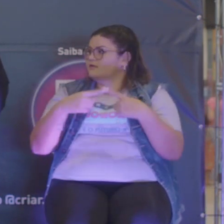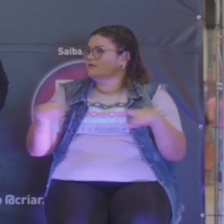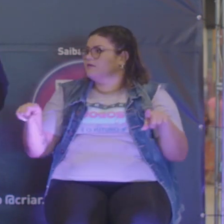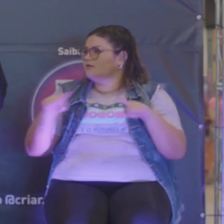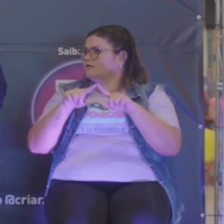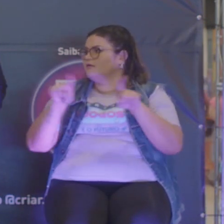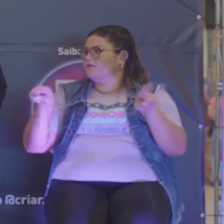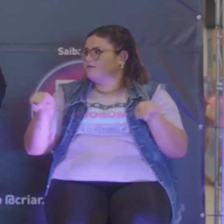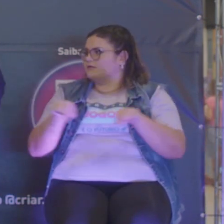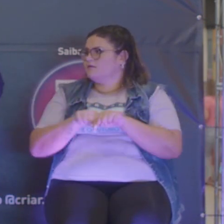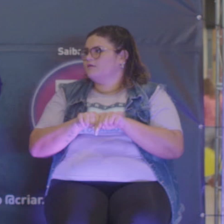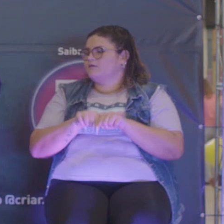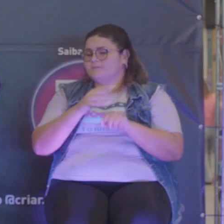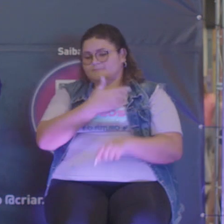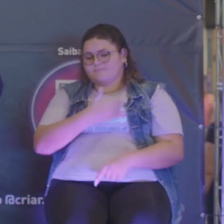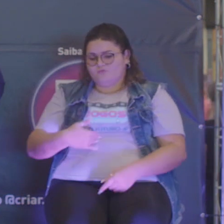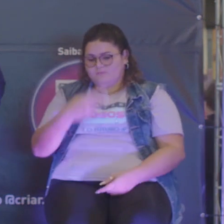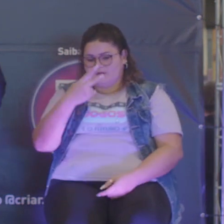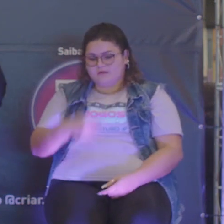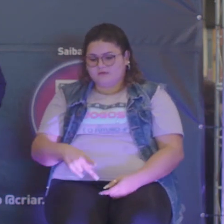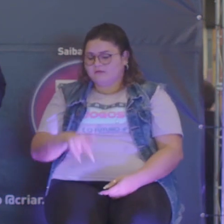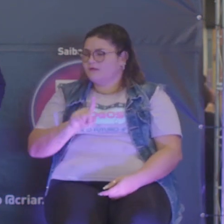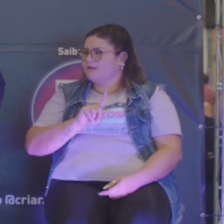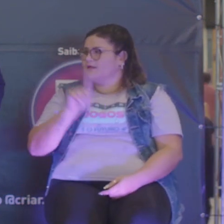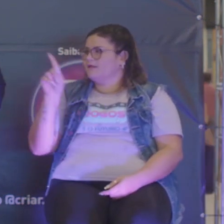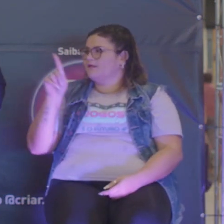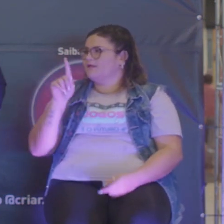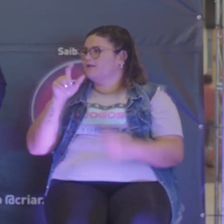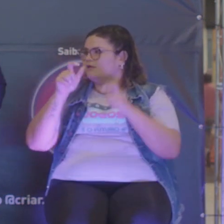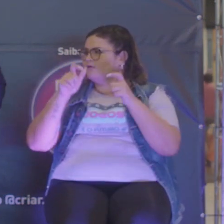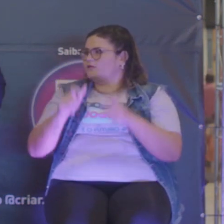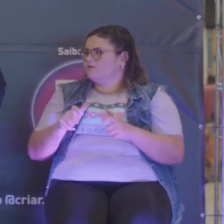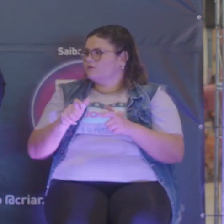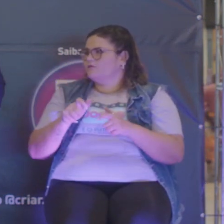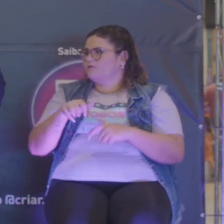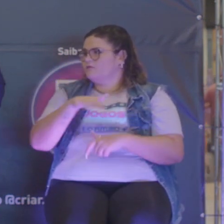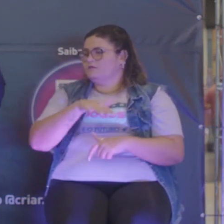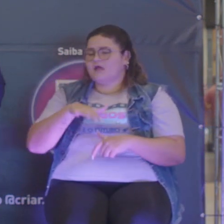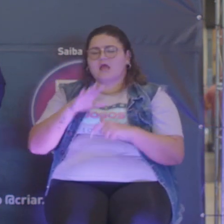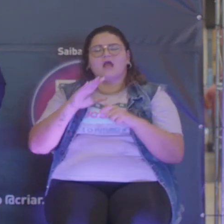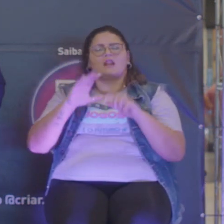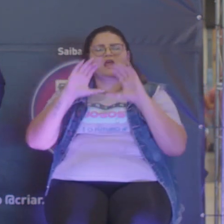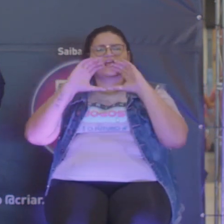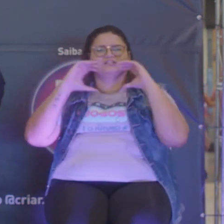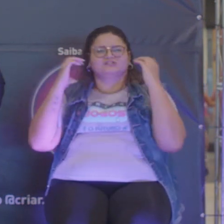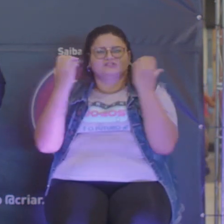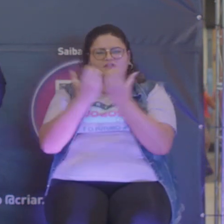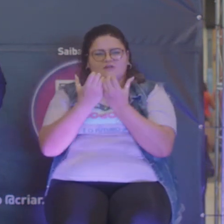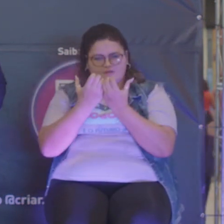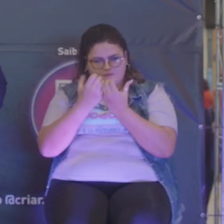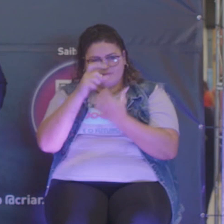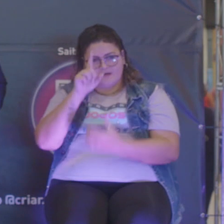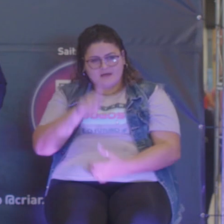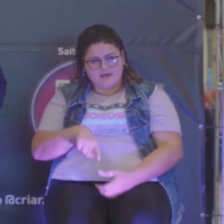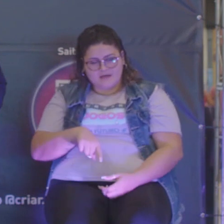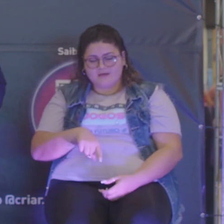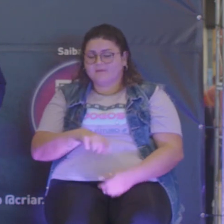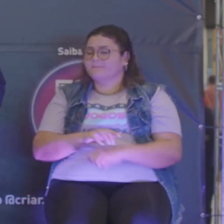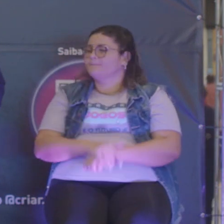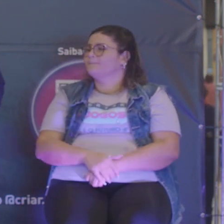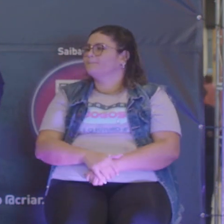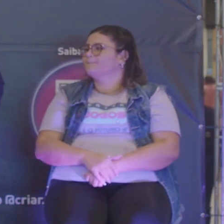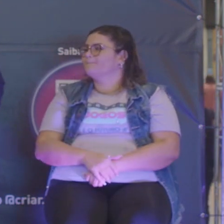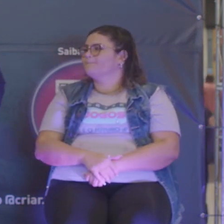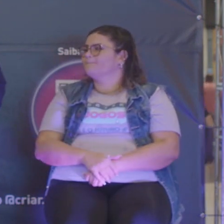gamer pública do Rio de Janeiro. Vai ser lá na nave do conhecimento, lá do Engenhão. A inauguração